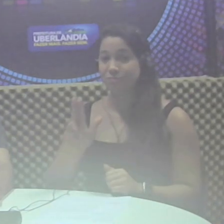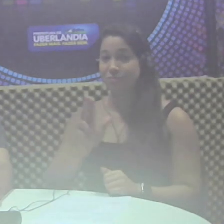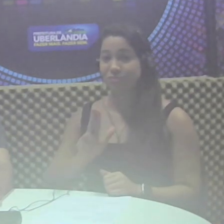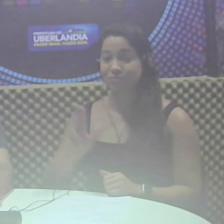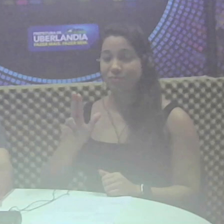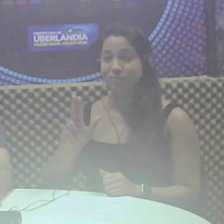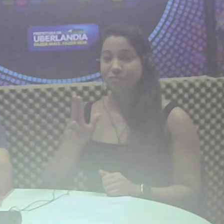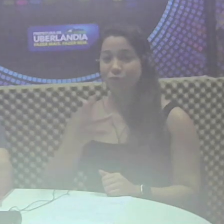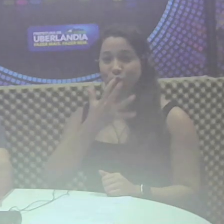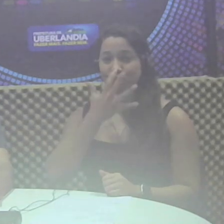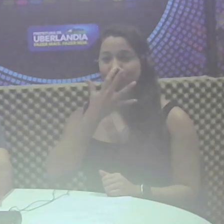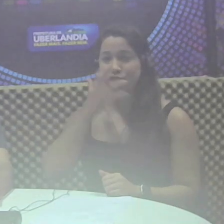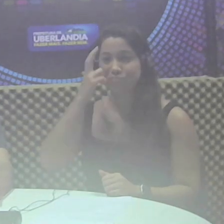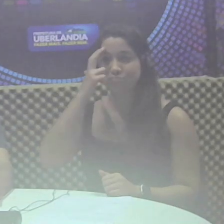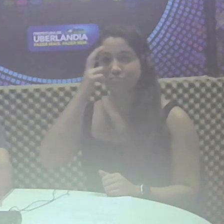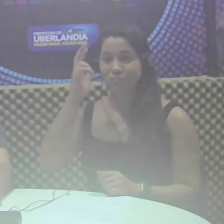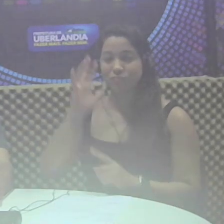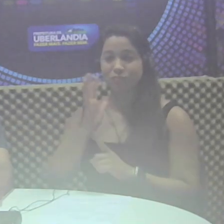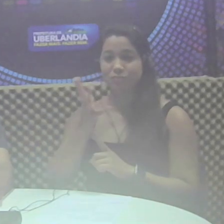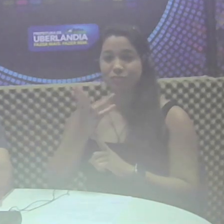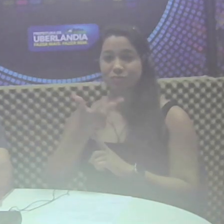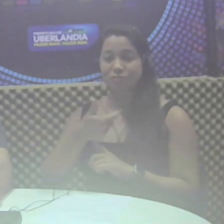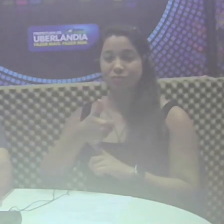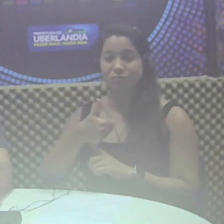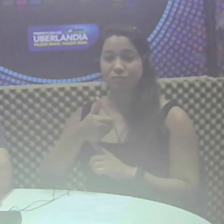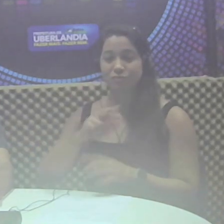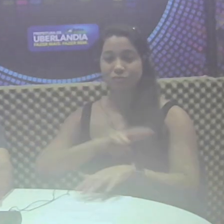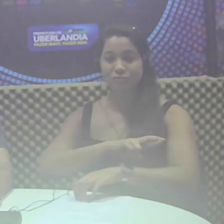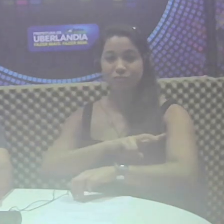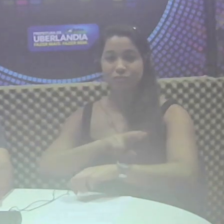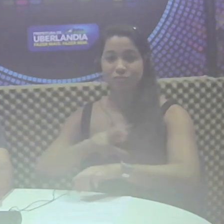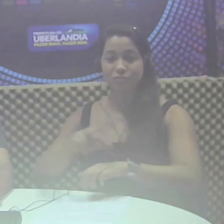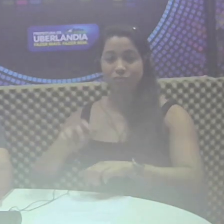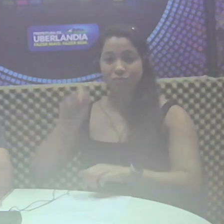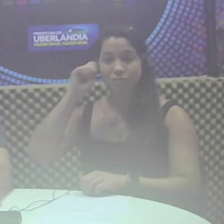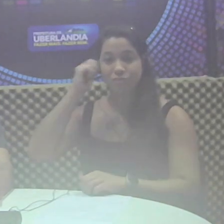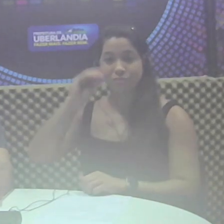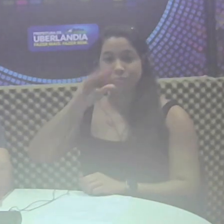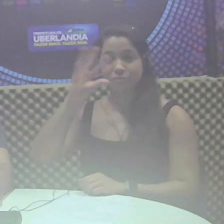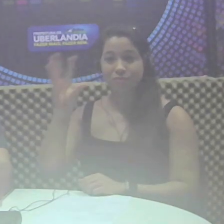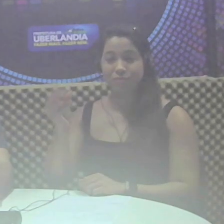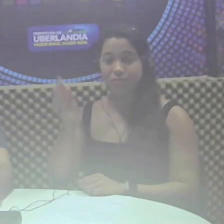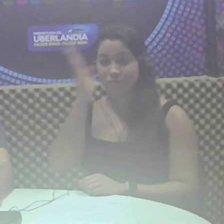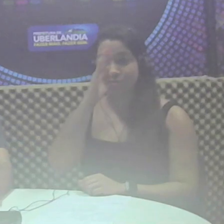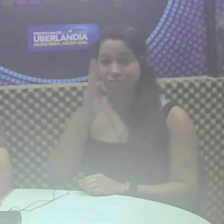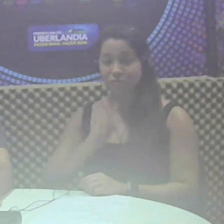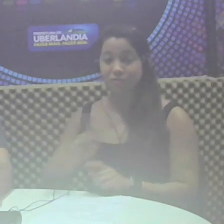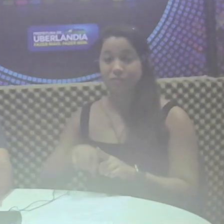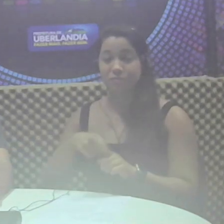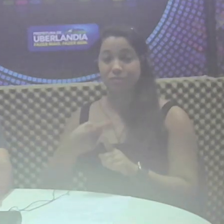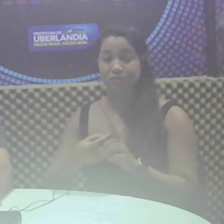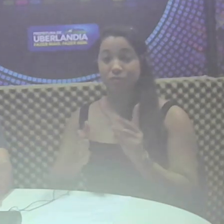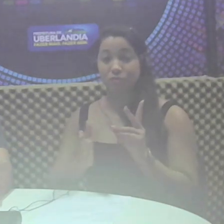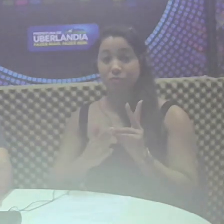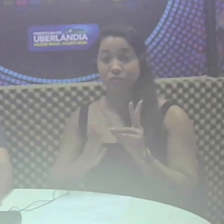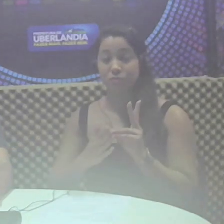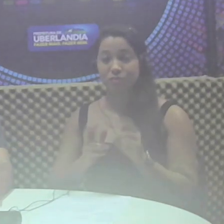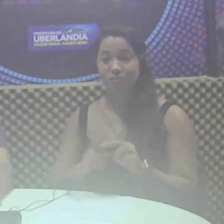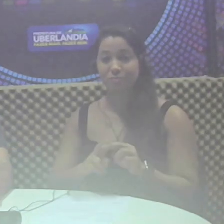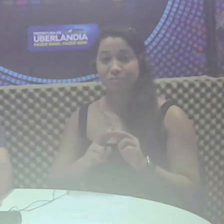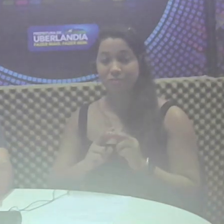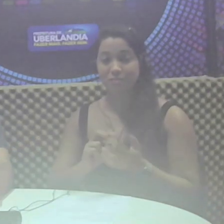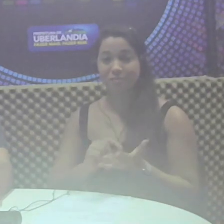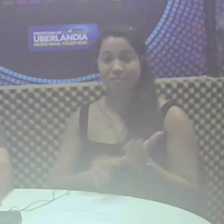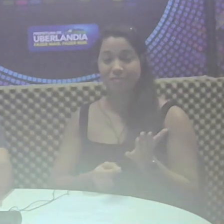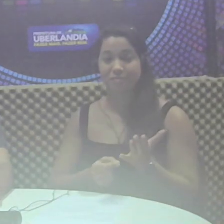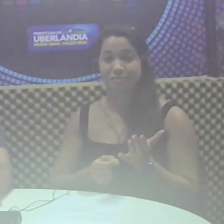notório conhecimento na área das culturas étnicas, como as afro-brasileiras e as indígenas. Portanto, deverão ser